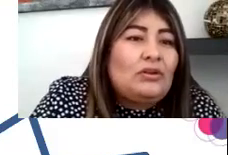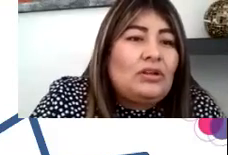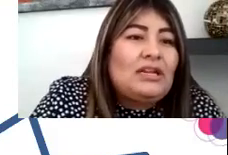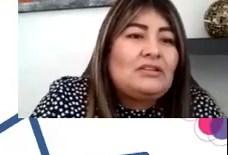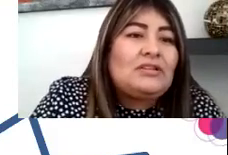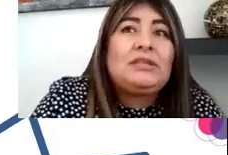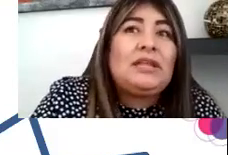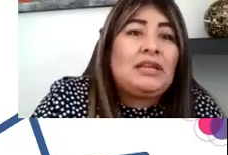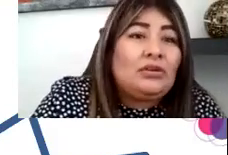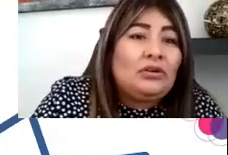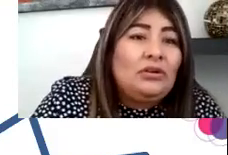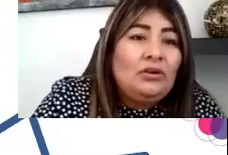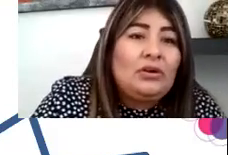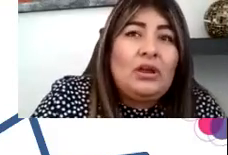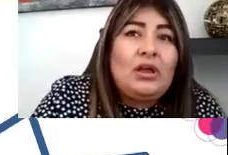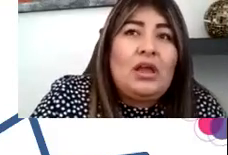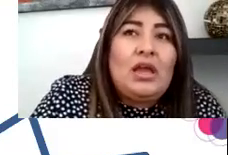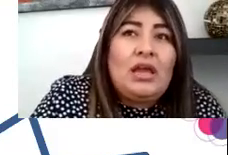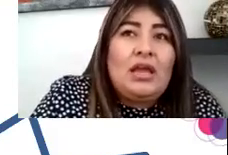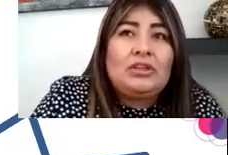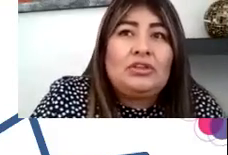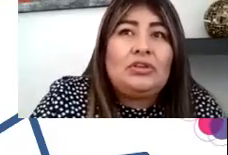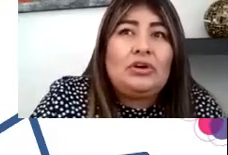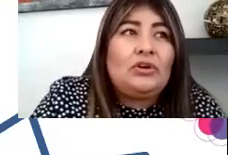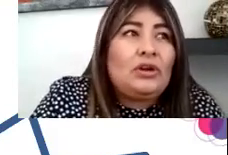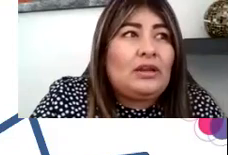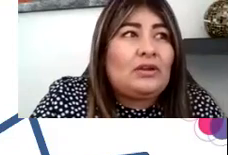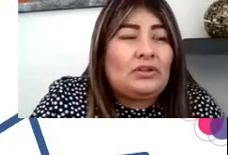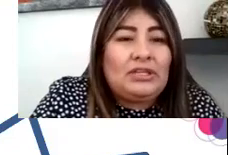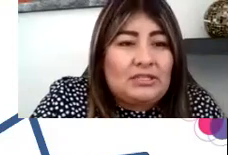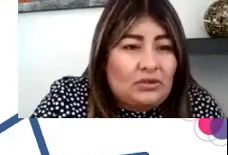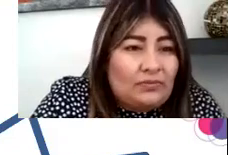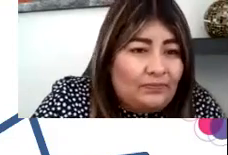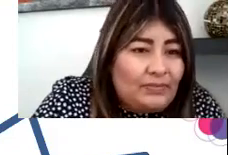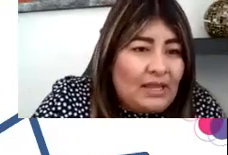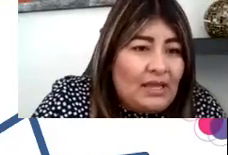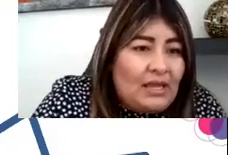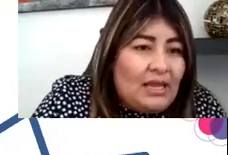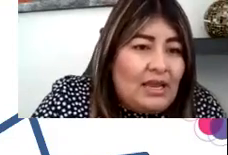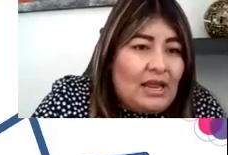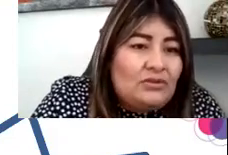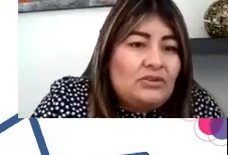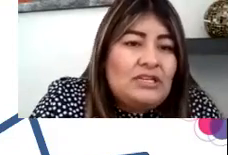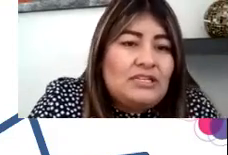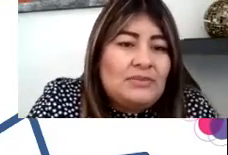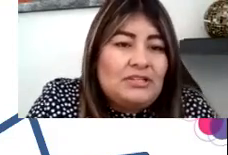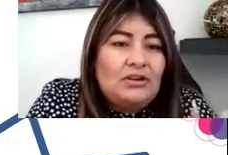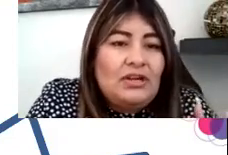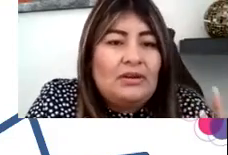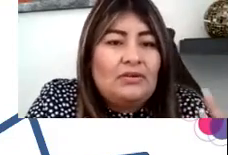lo haces parte del entorno en todo el contexto. La inclusión es la aceptación y